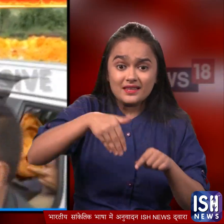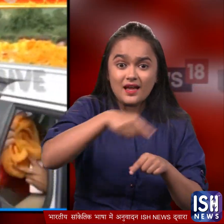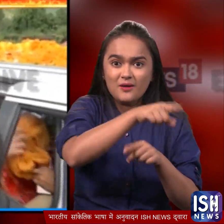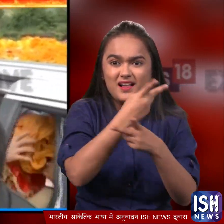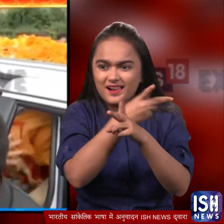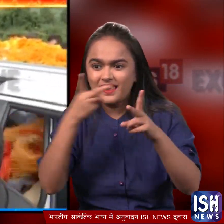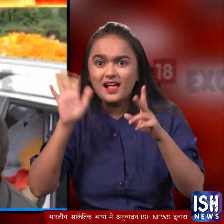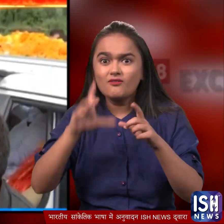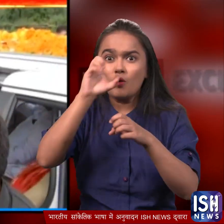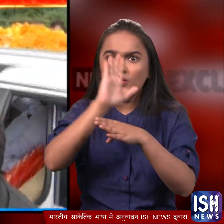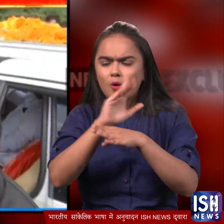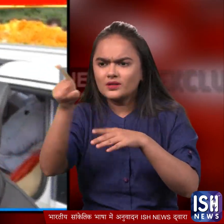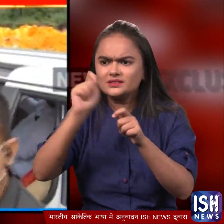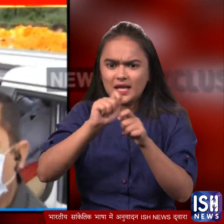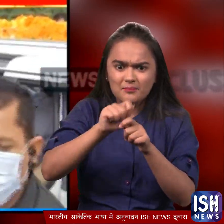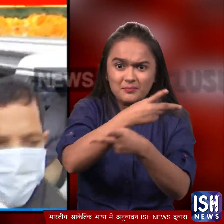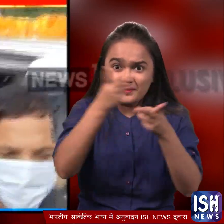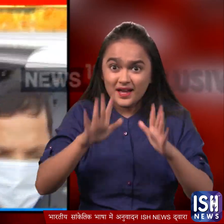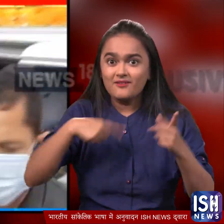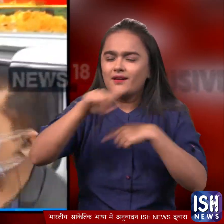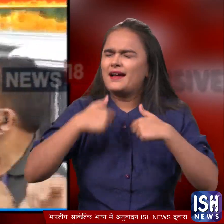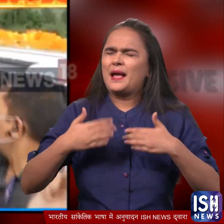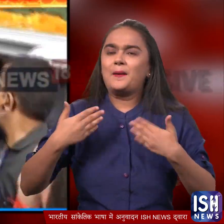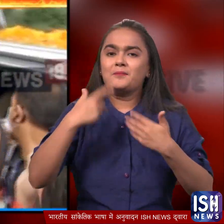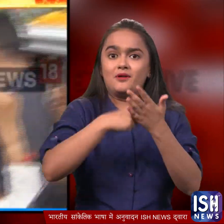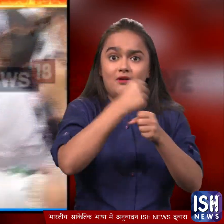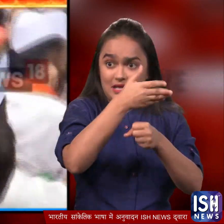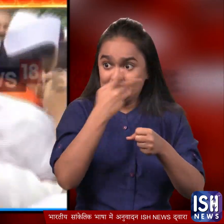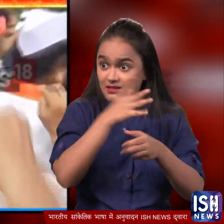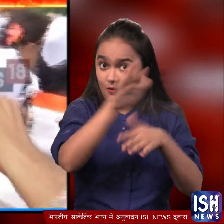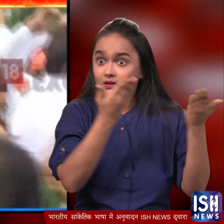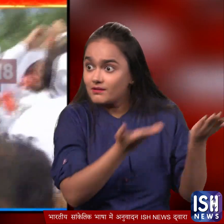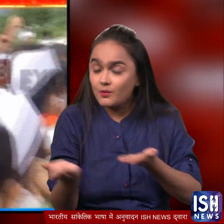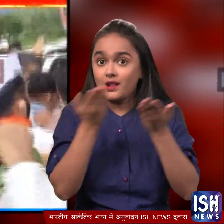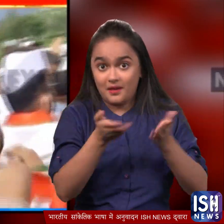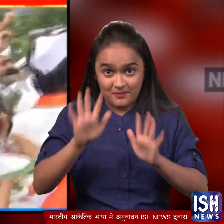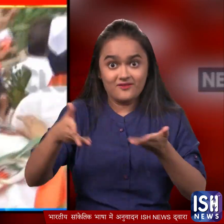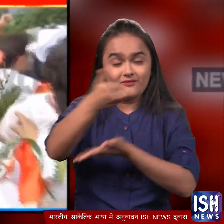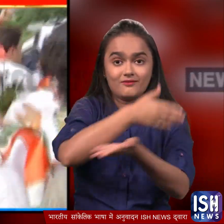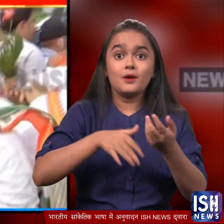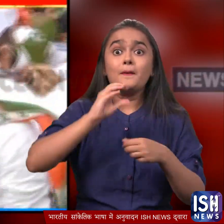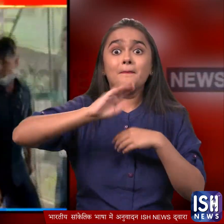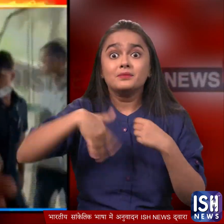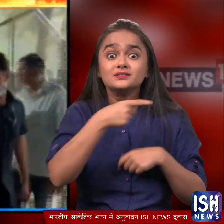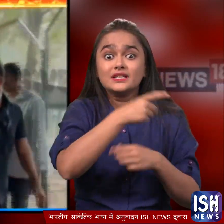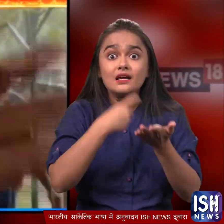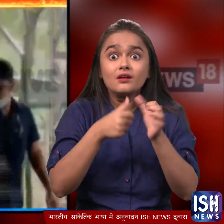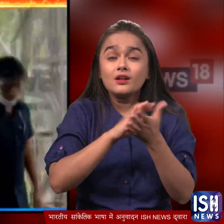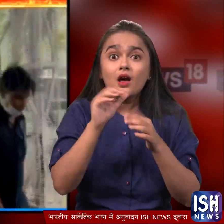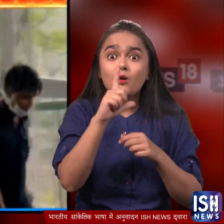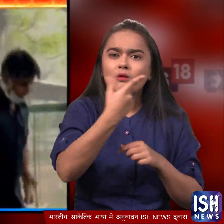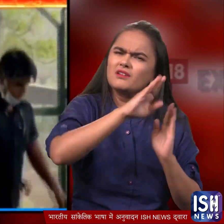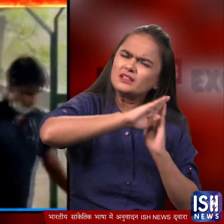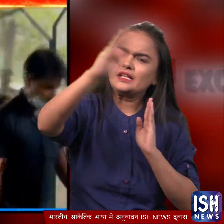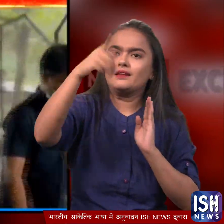के दौरे पर हैं और इस समय जो कांग्रेस के कार्यकर्ता हैं वो उनका जहां पर भव्य स्वागत यहां पर कर रहे हैं। राहुल गांधी इसके बाद